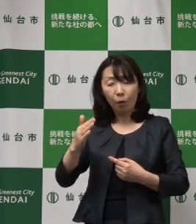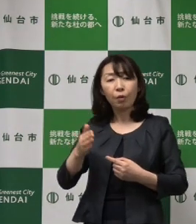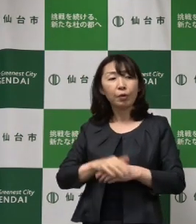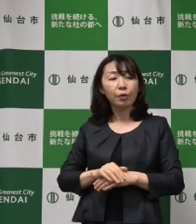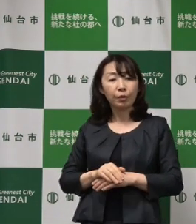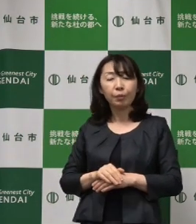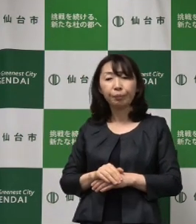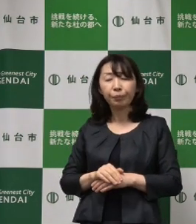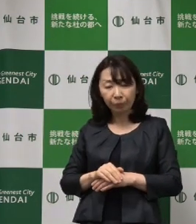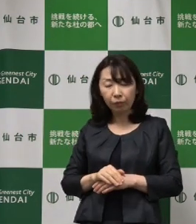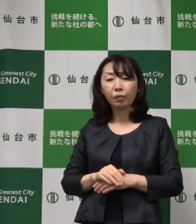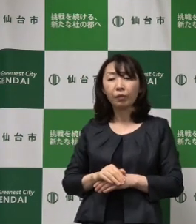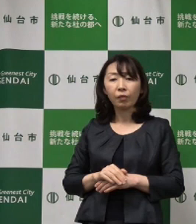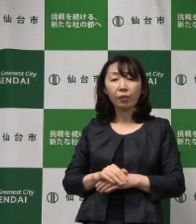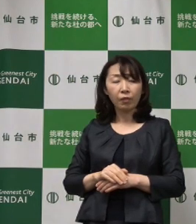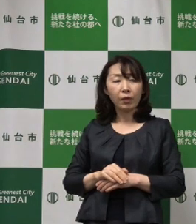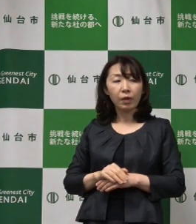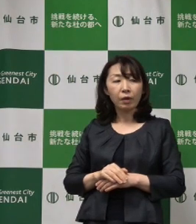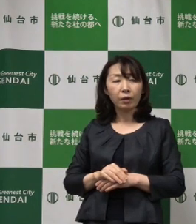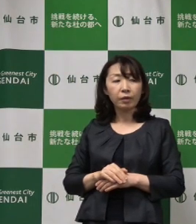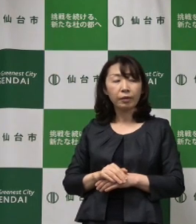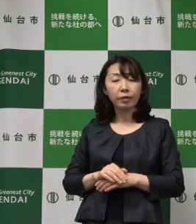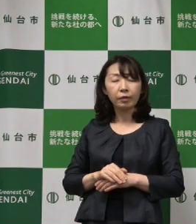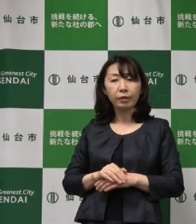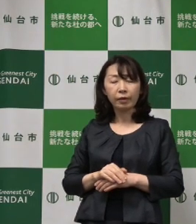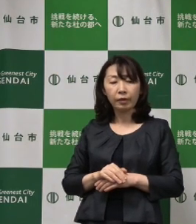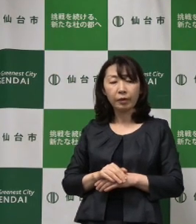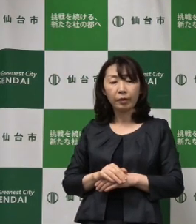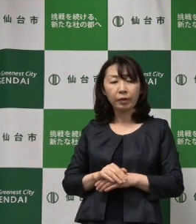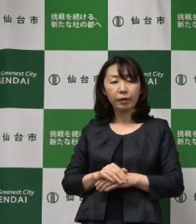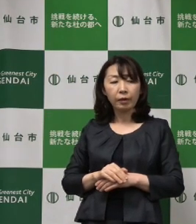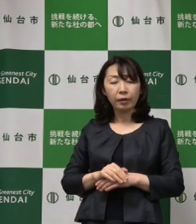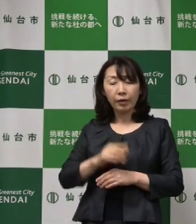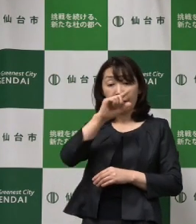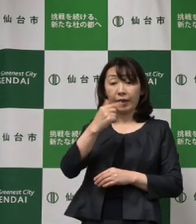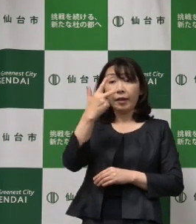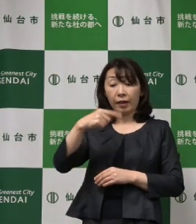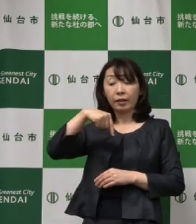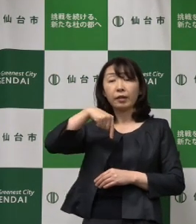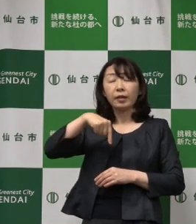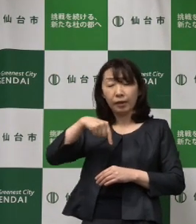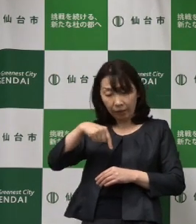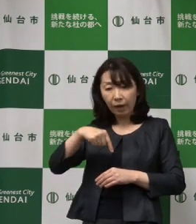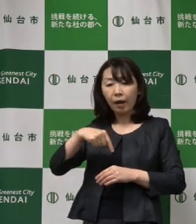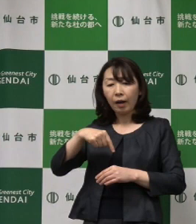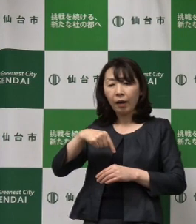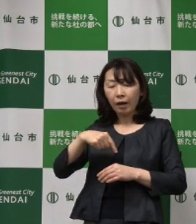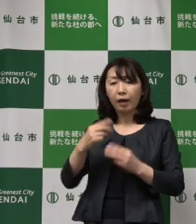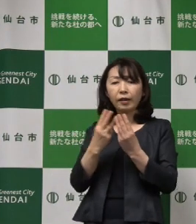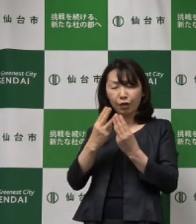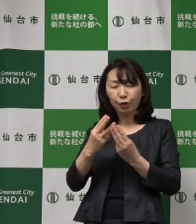ね、私どもがいくつ接種する分をあげます、差し上げますのでということで予約を取っているということ